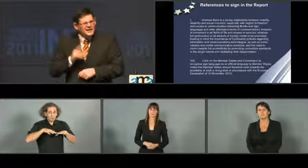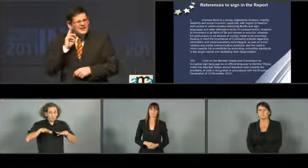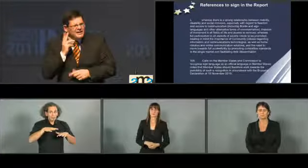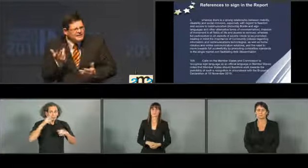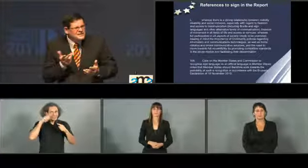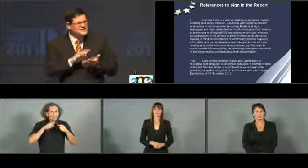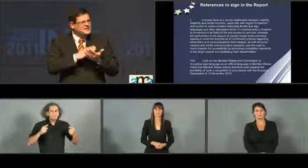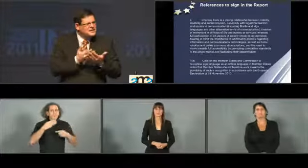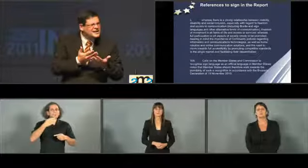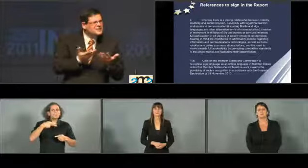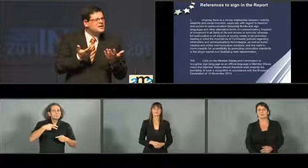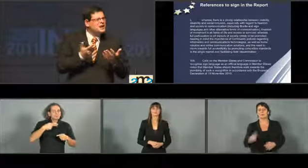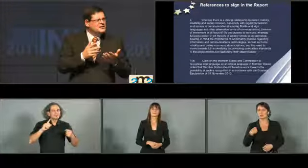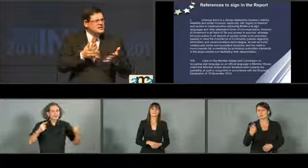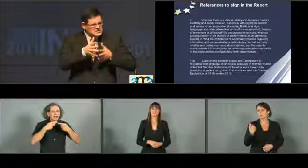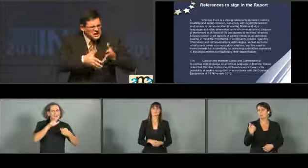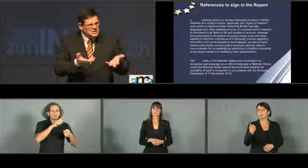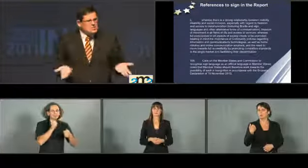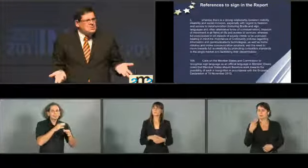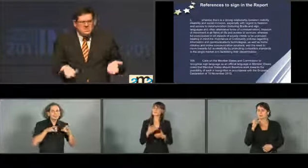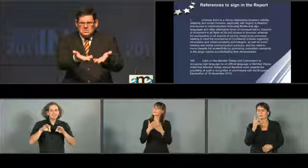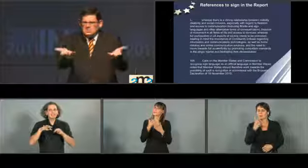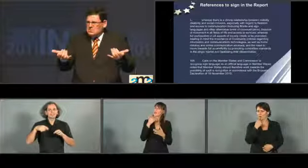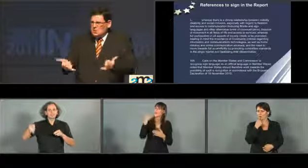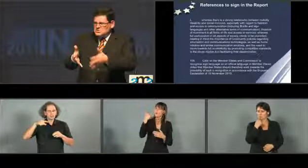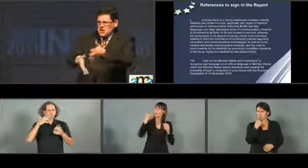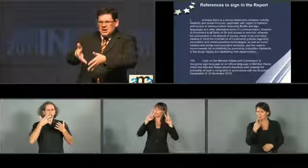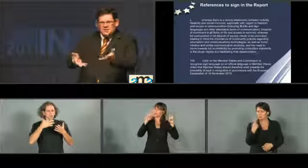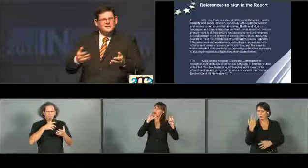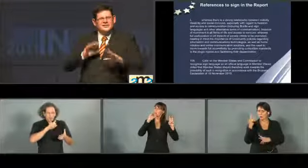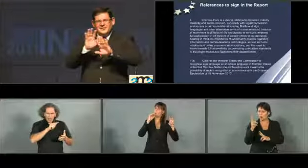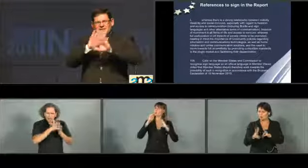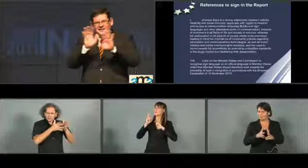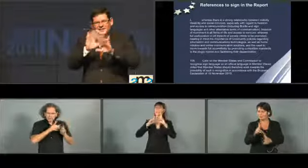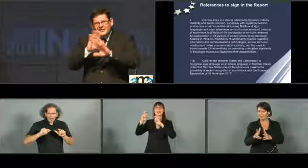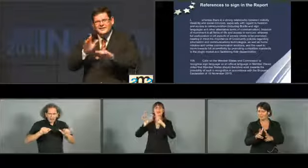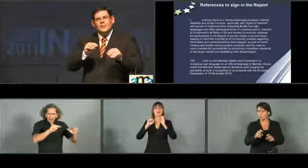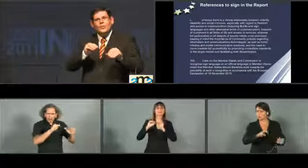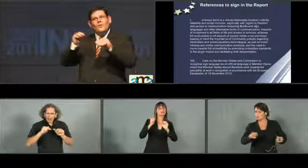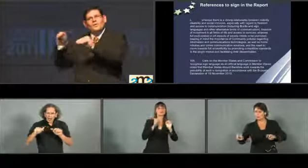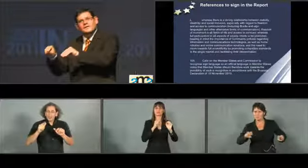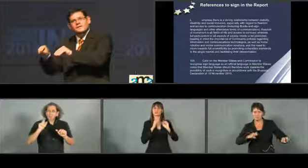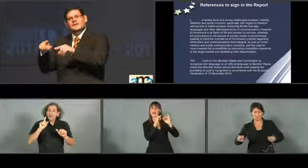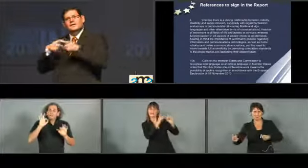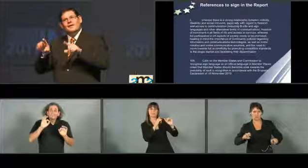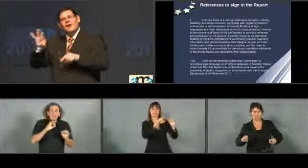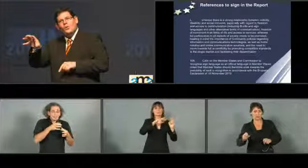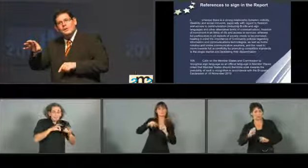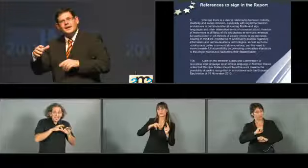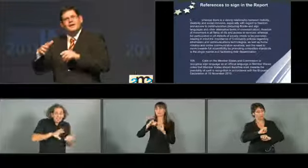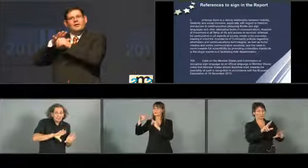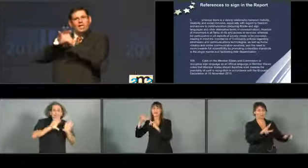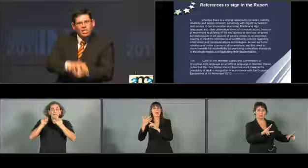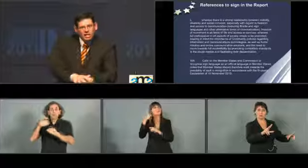Quand je parlais tout à l'heure des déplacements, on en a fait part à Bruxelles, au Parlement. Au départ, ça n'a pas été simple.